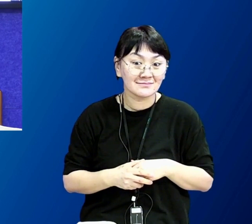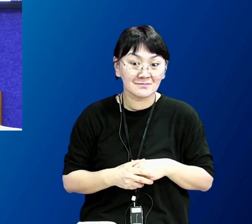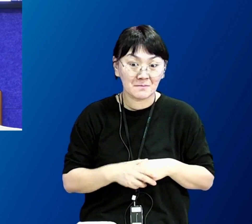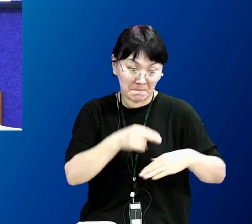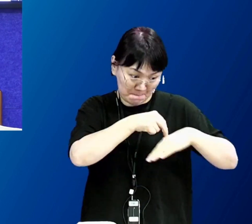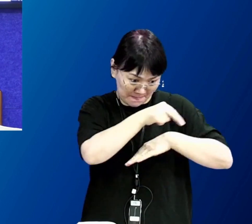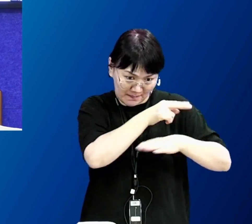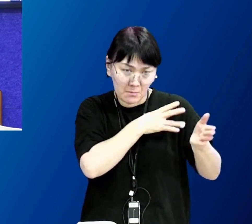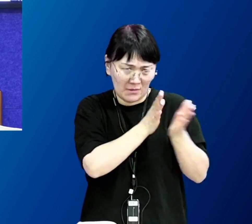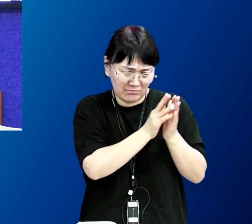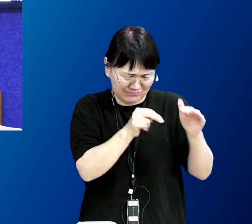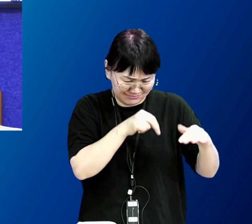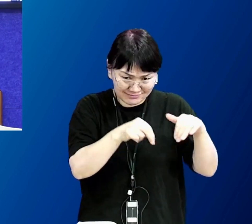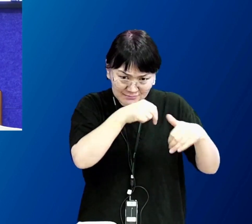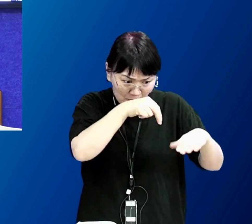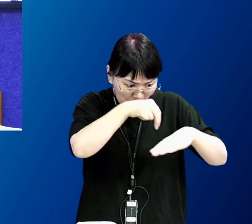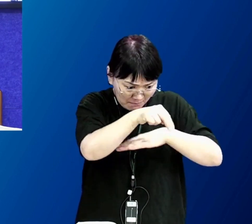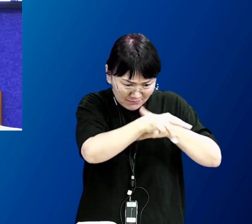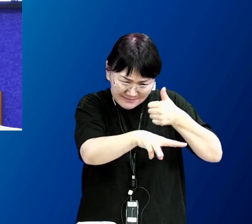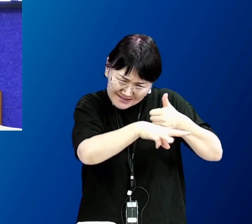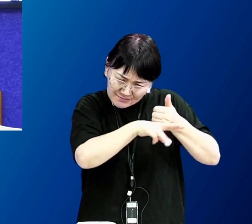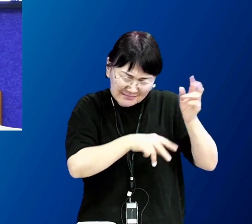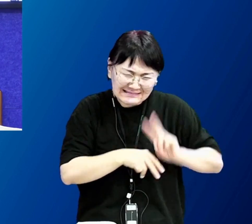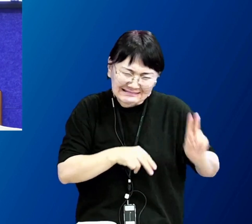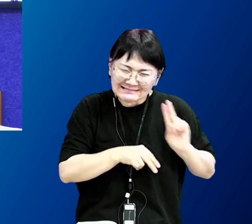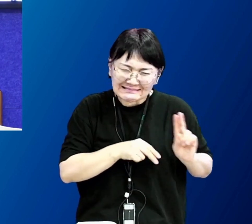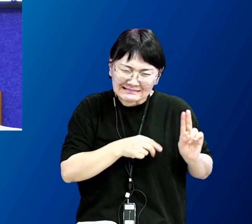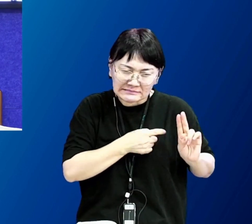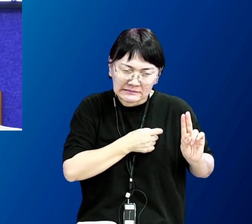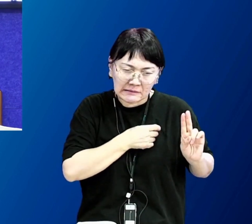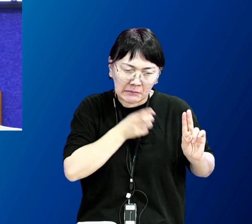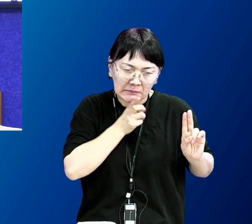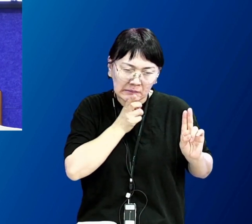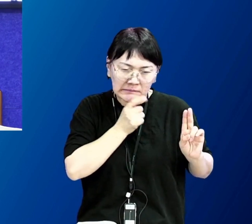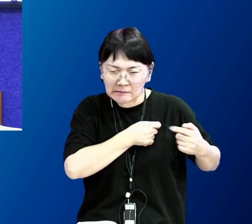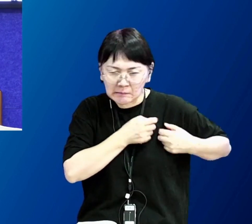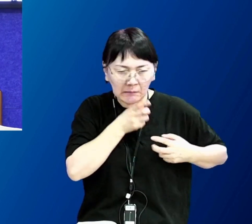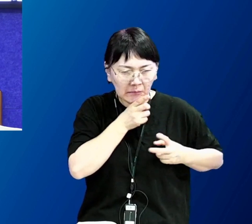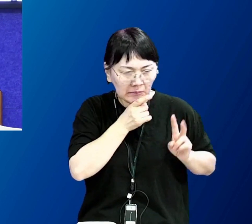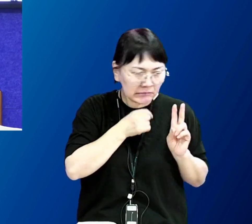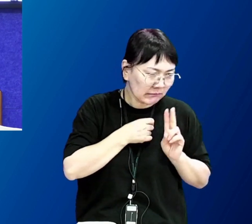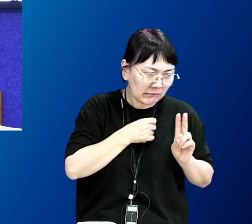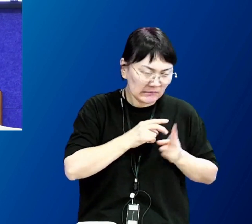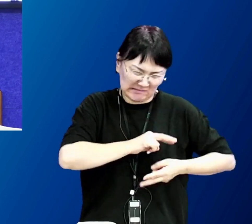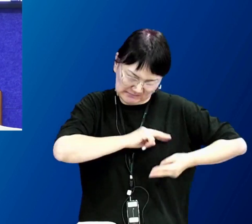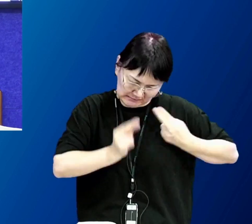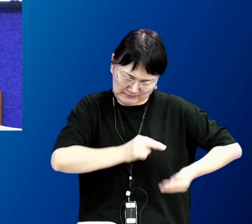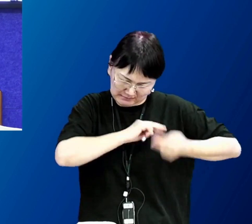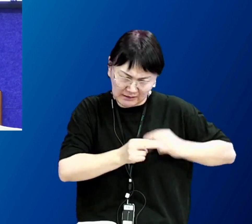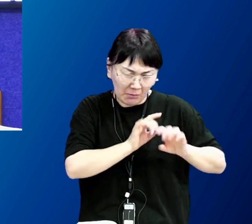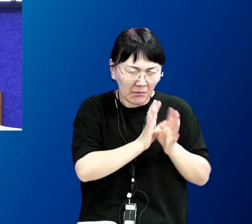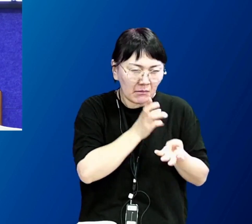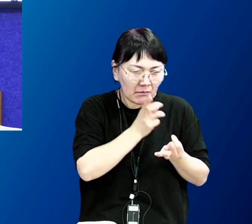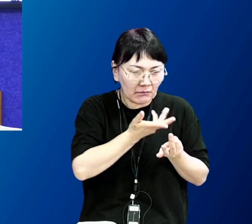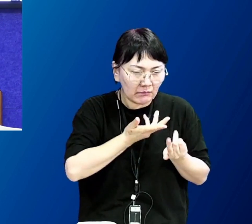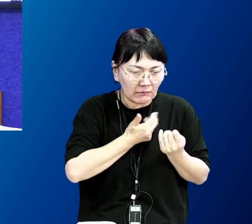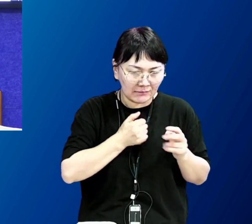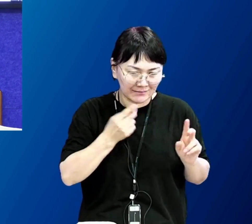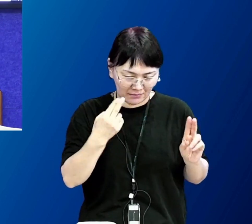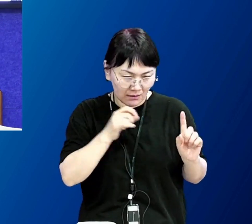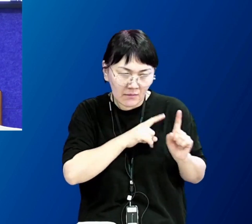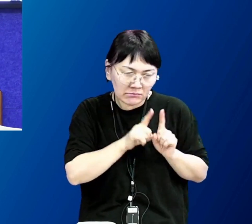Паул там сайн мэдээг тарааж амьдрах нь үнэнхээр их зовлон, зүдгүүр, золиослол дагаж байсан учраас яасан